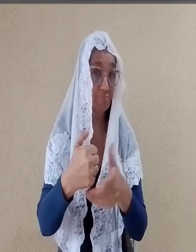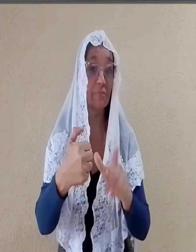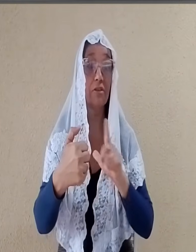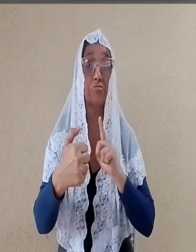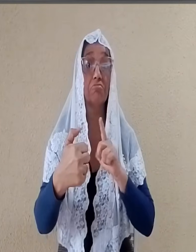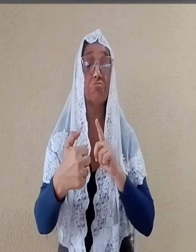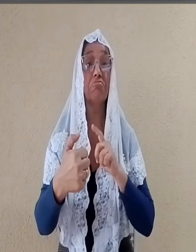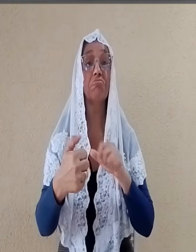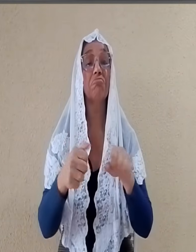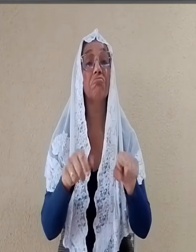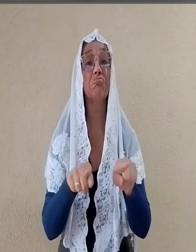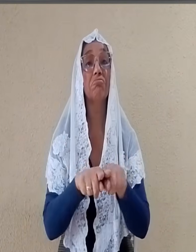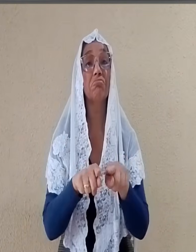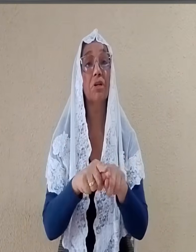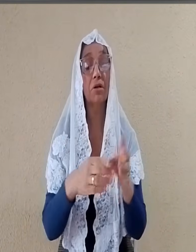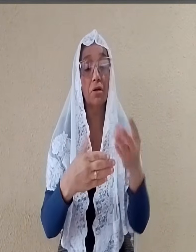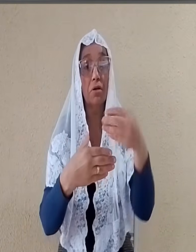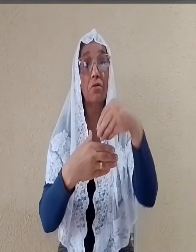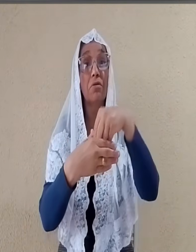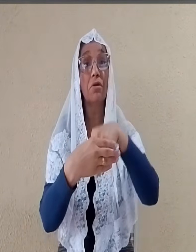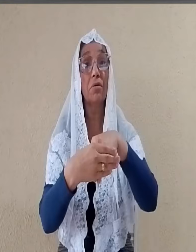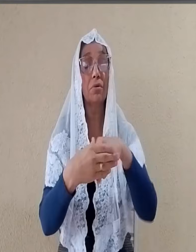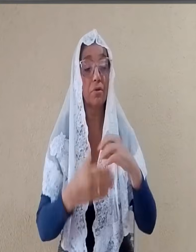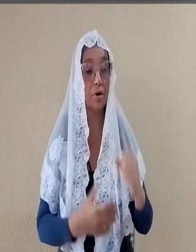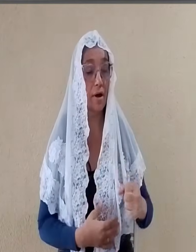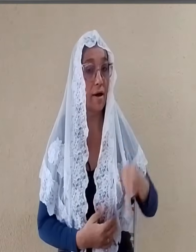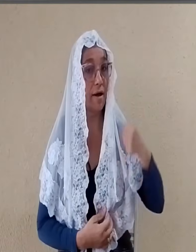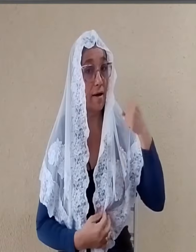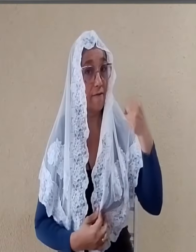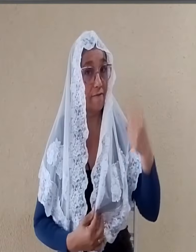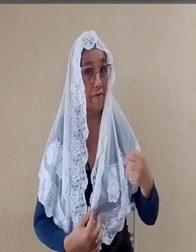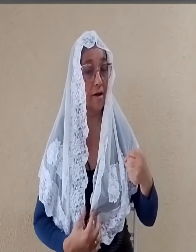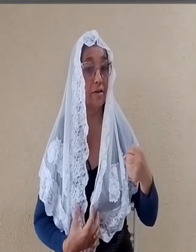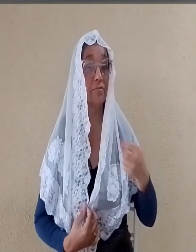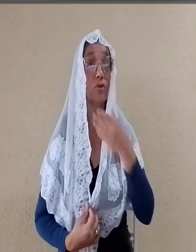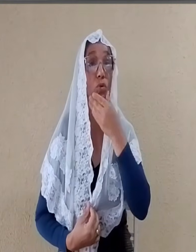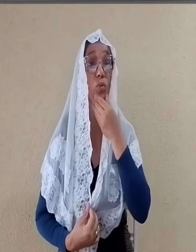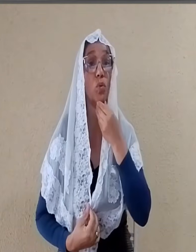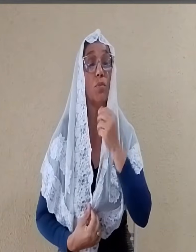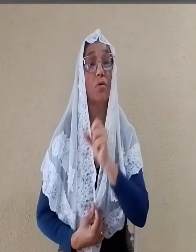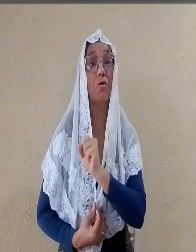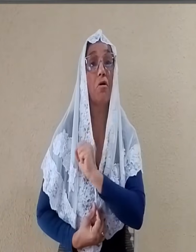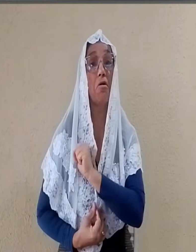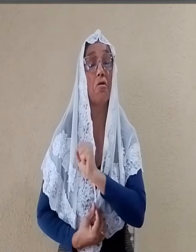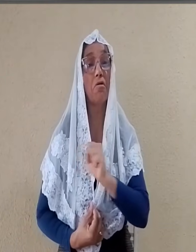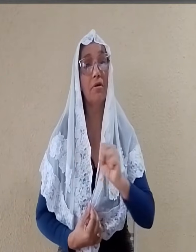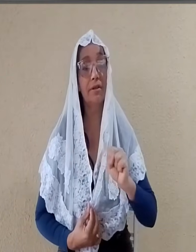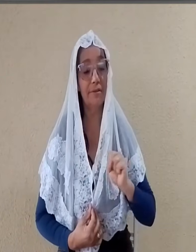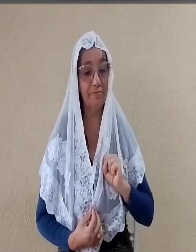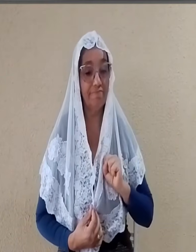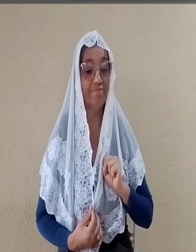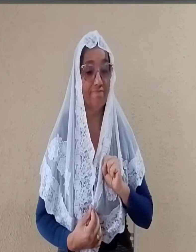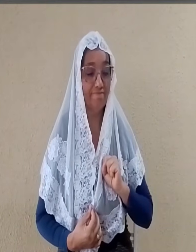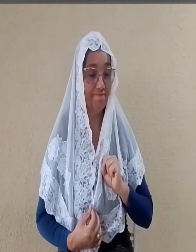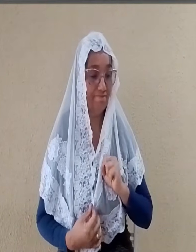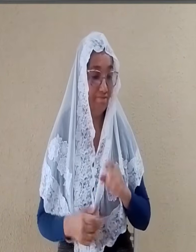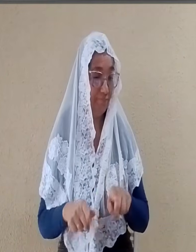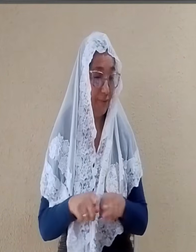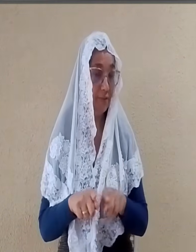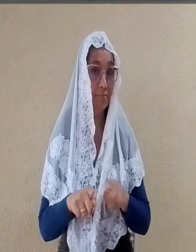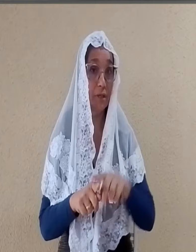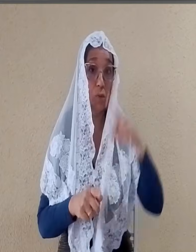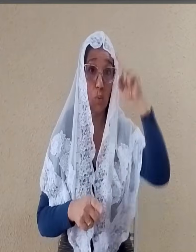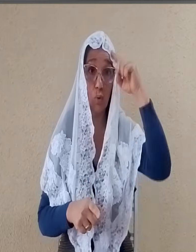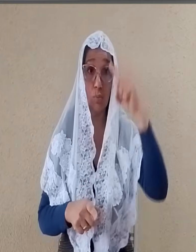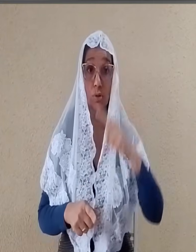escreveu com o dedo. A palavra de Deus, irmãos, algumas partes é escrevida com o dedo. Bendito é o nome do Senhor. Às vezes nós